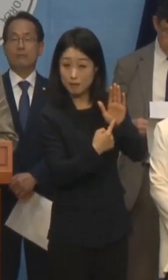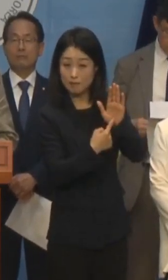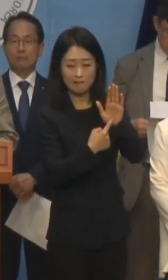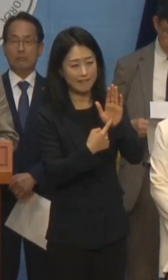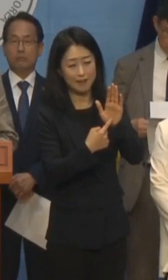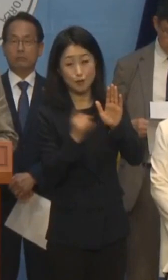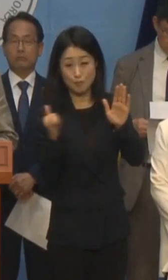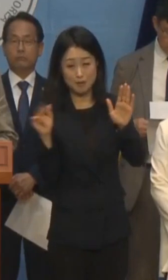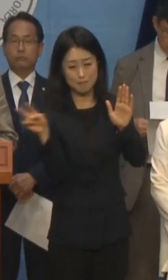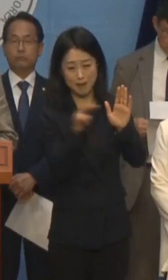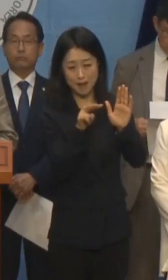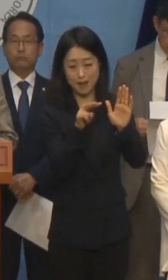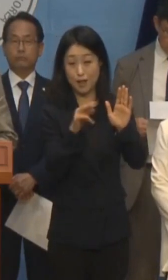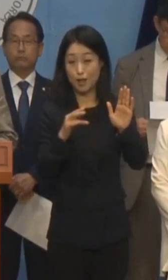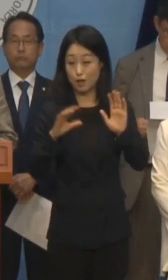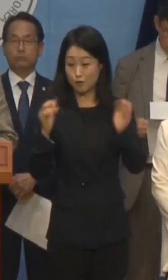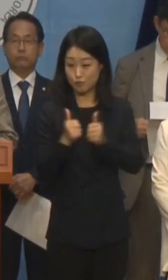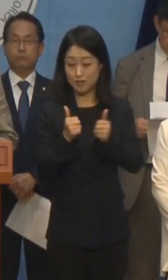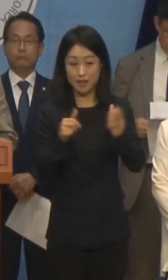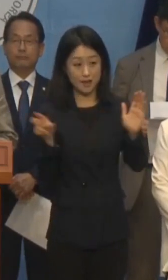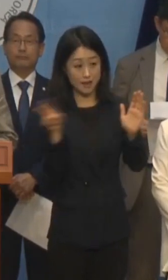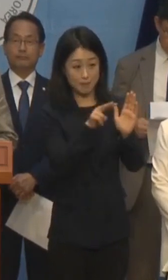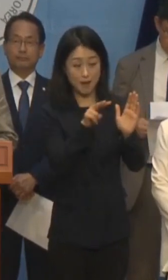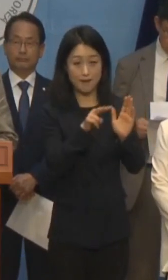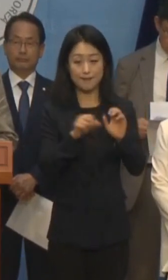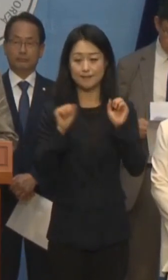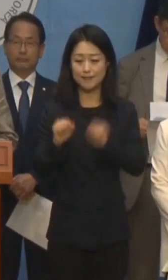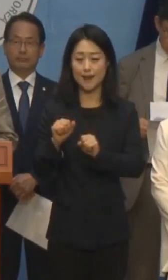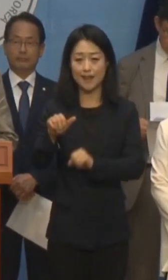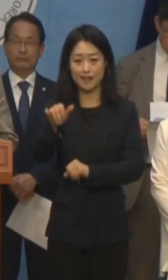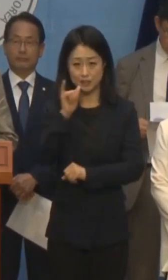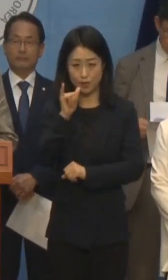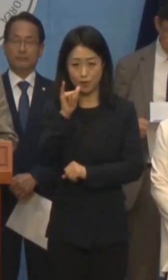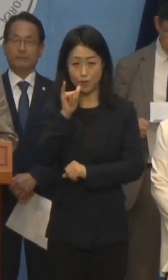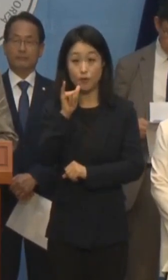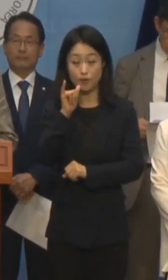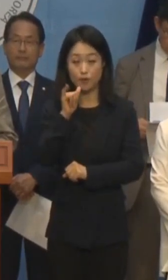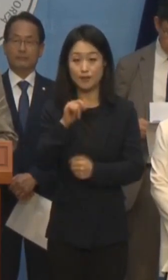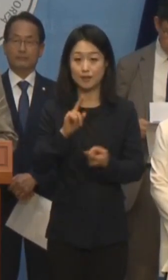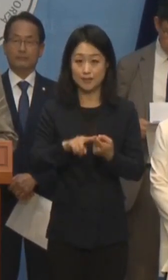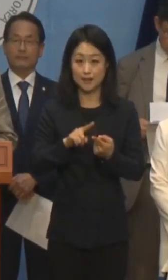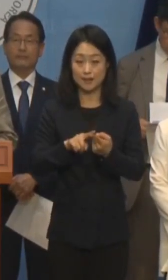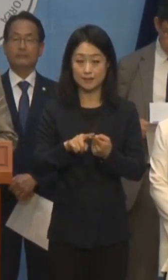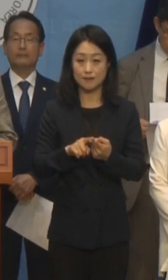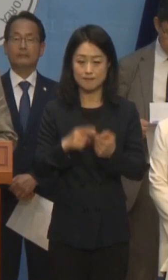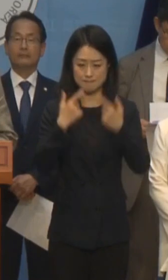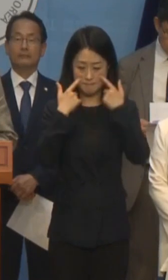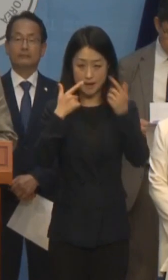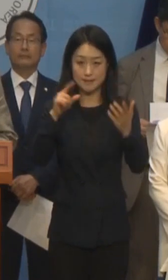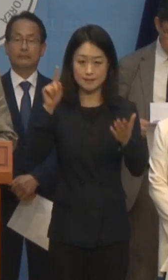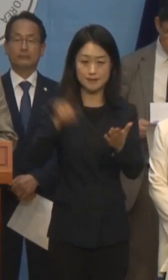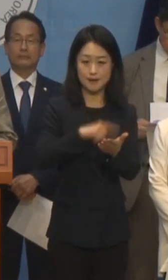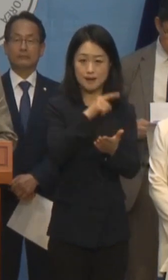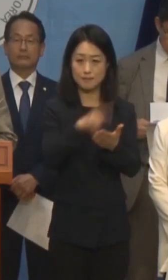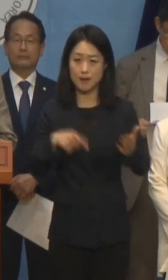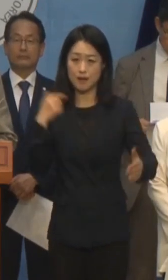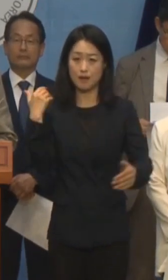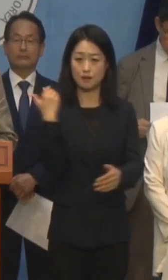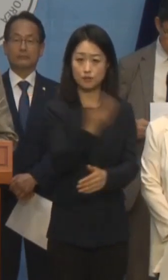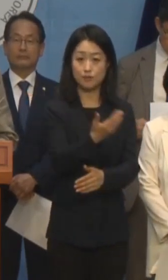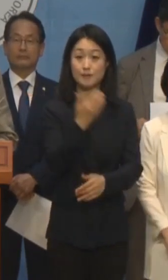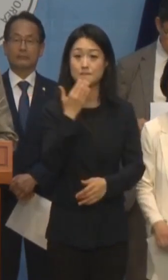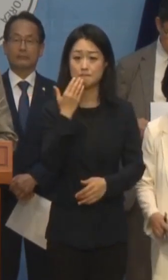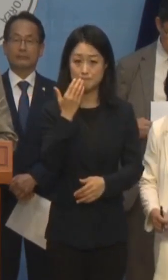계시고 국회가 살아 움직이고 있습니다. 이 후과를 반드시 응분의 대가를 치를